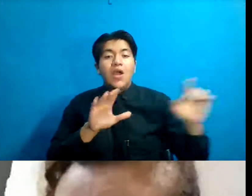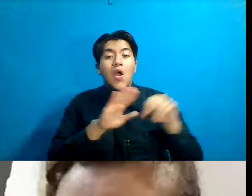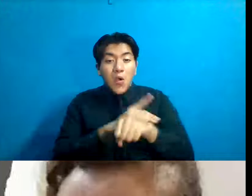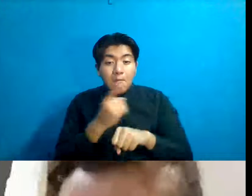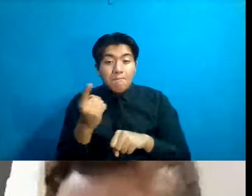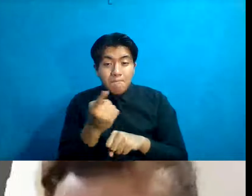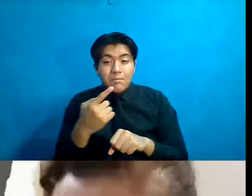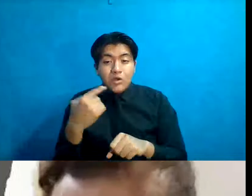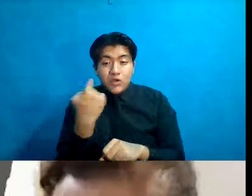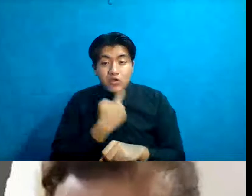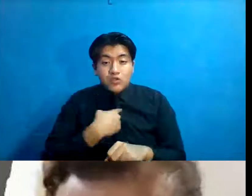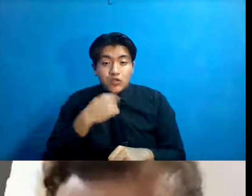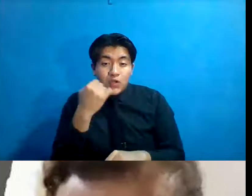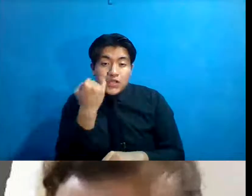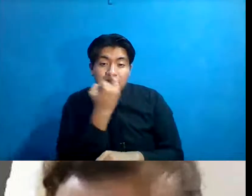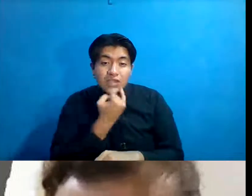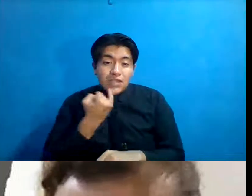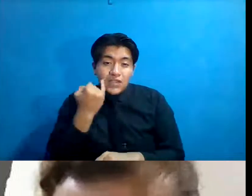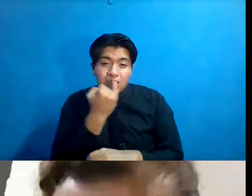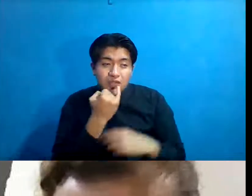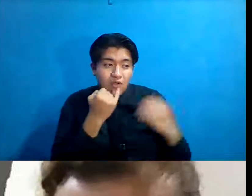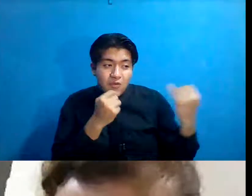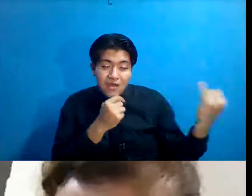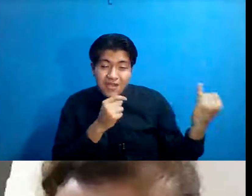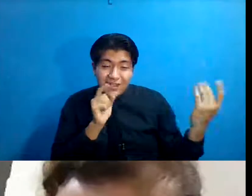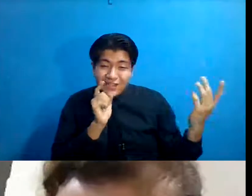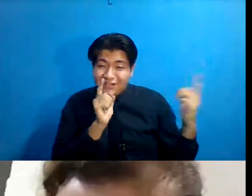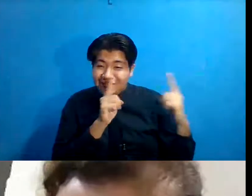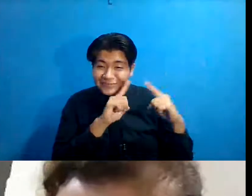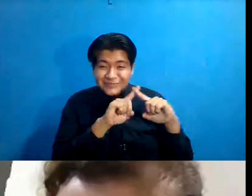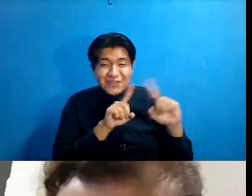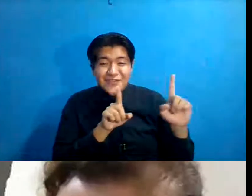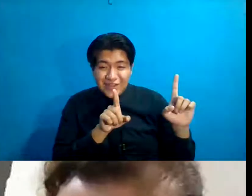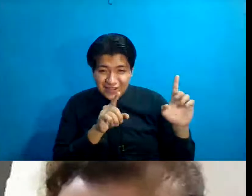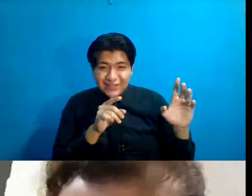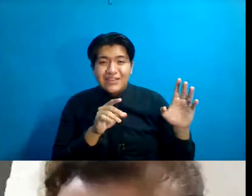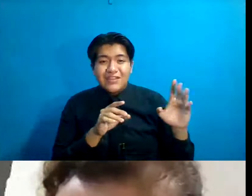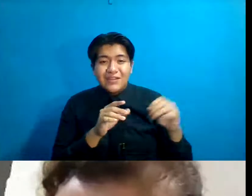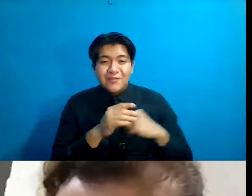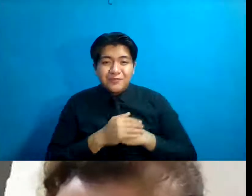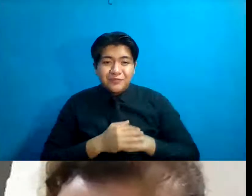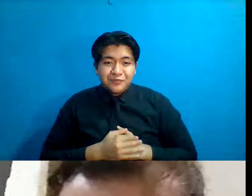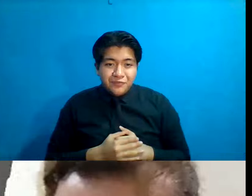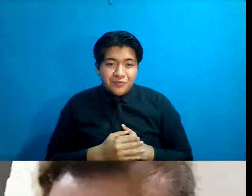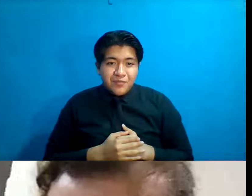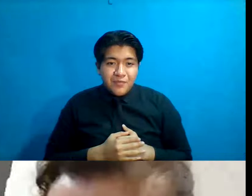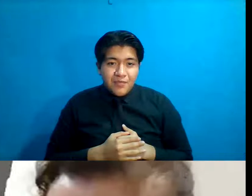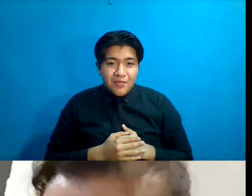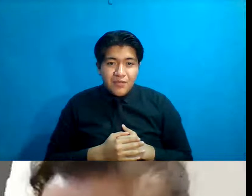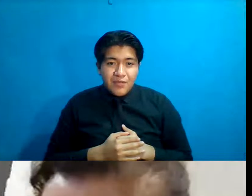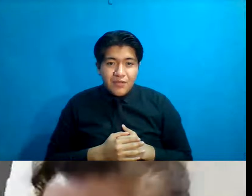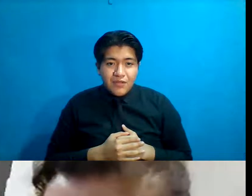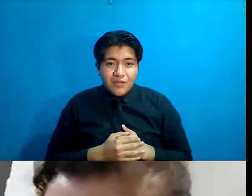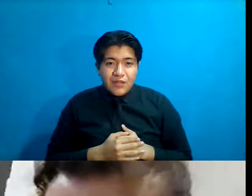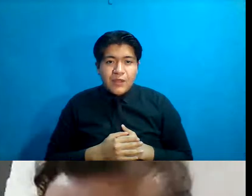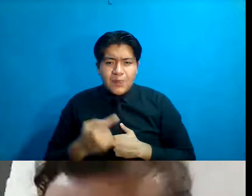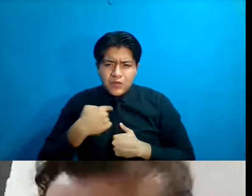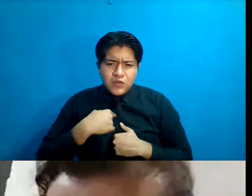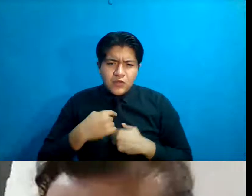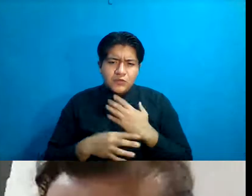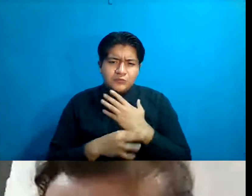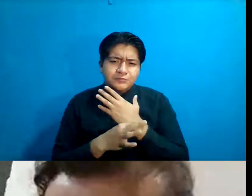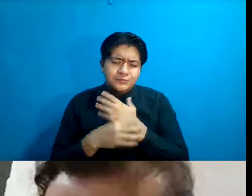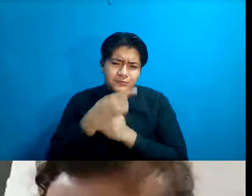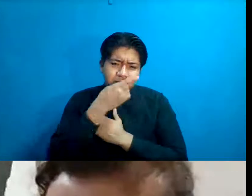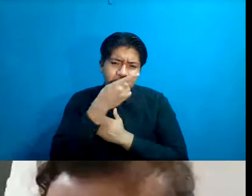al que él, y bueno, eso repercute también en otras cosas. Entonces, también quisiera mencionar